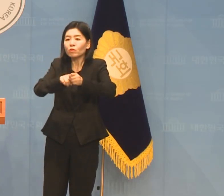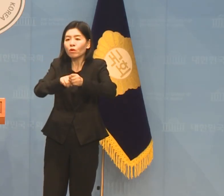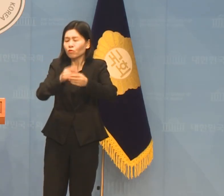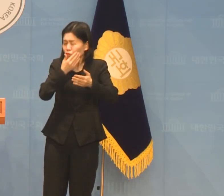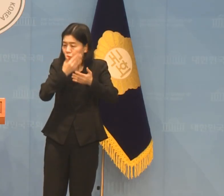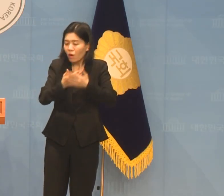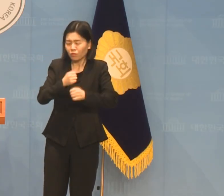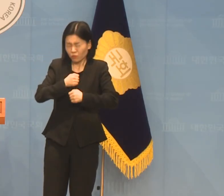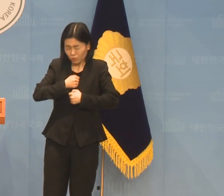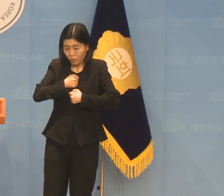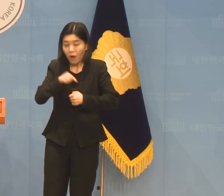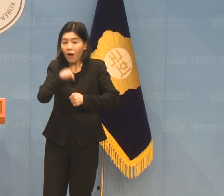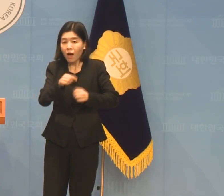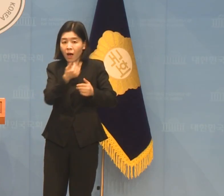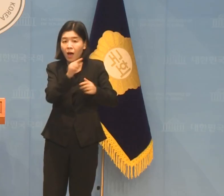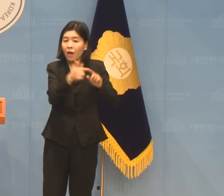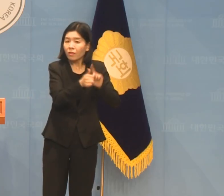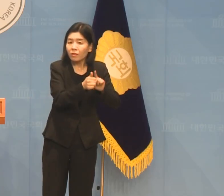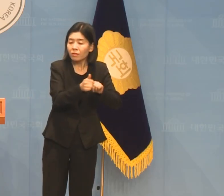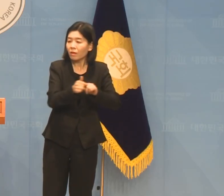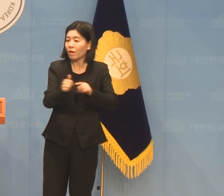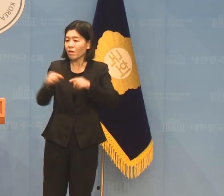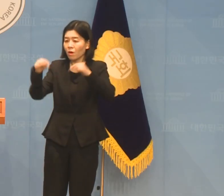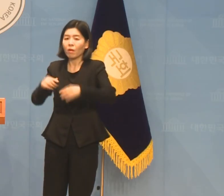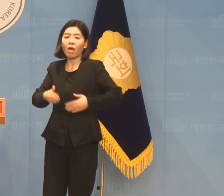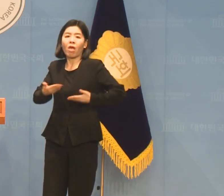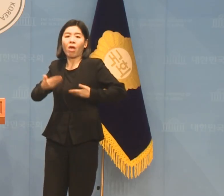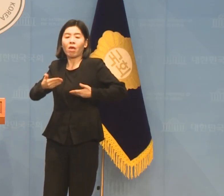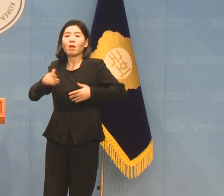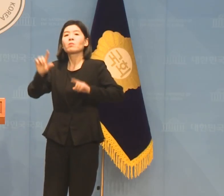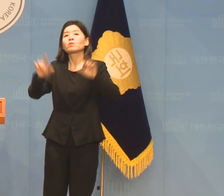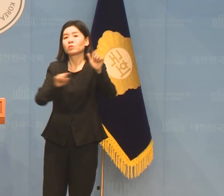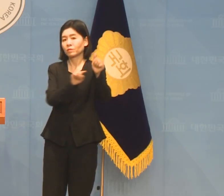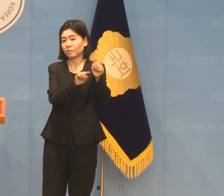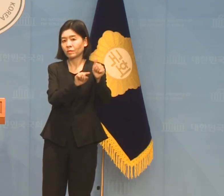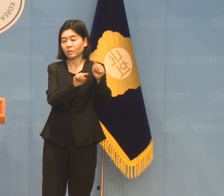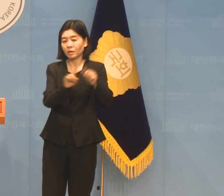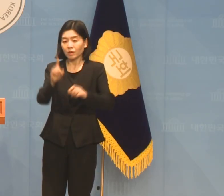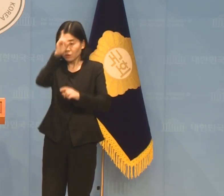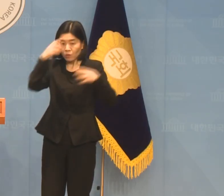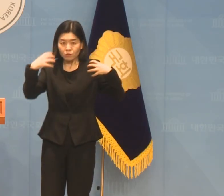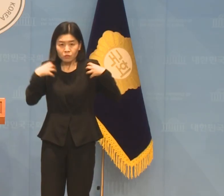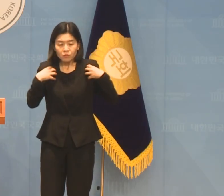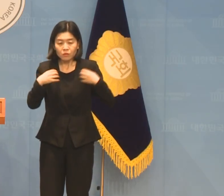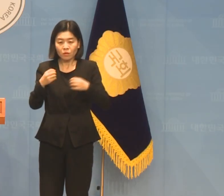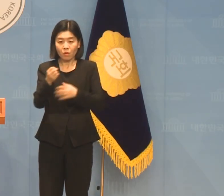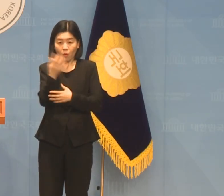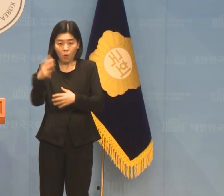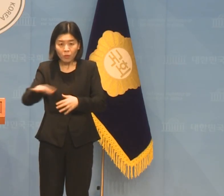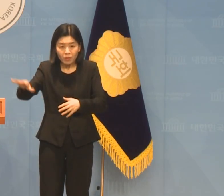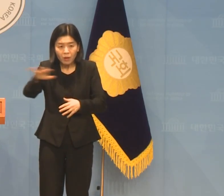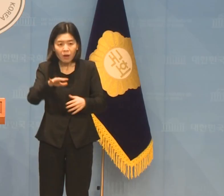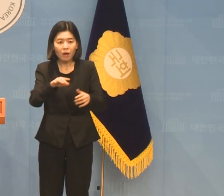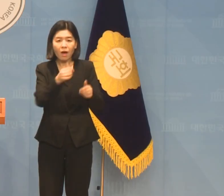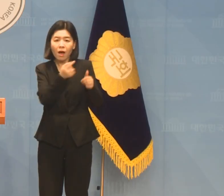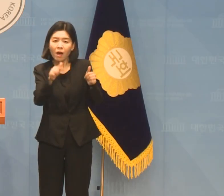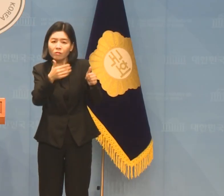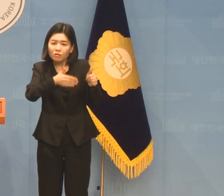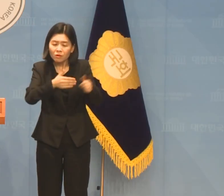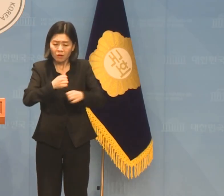서두르는 형국입니다. 언론과 전문가 모두 신중한 접근을 요구하지만 아랑곳하지